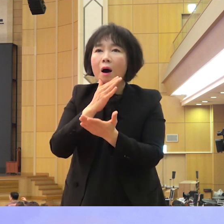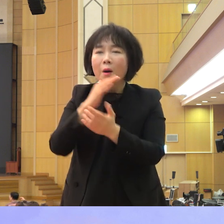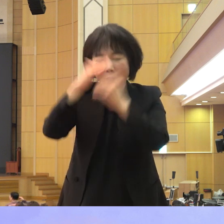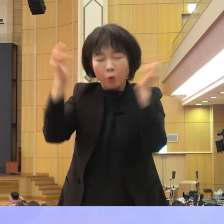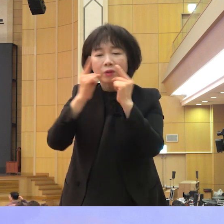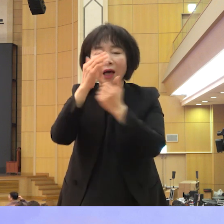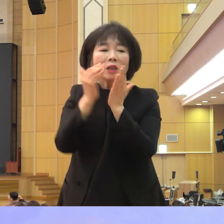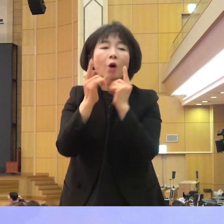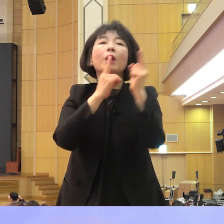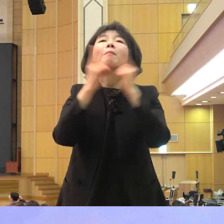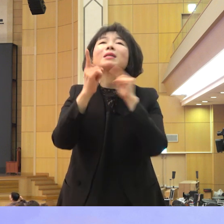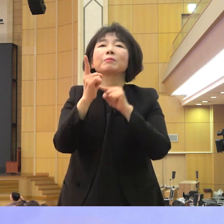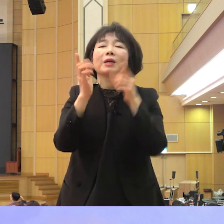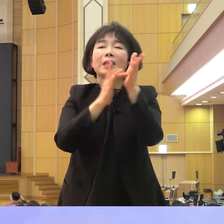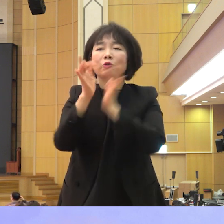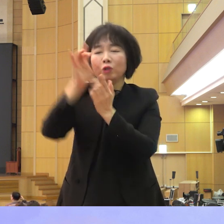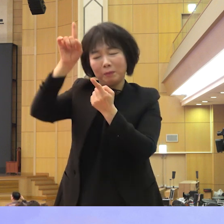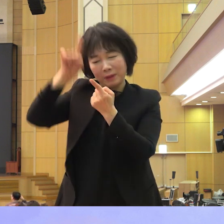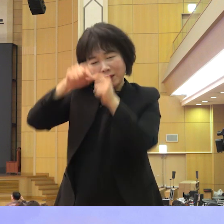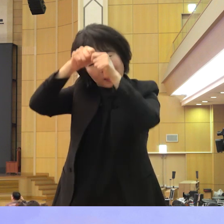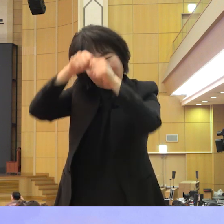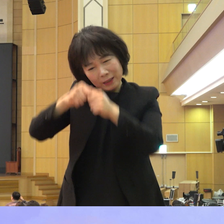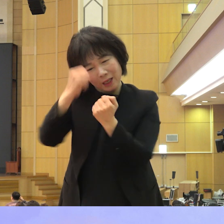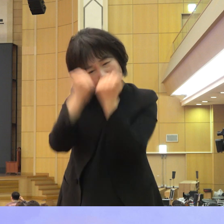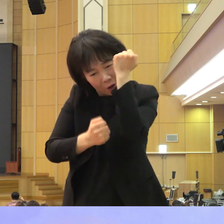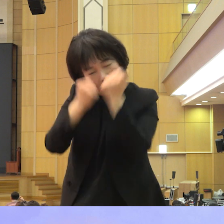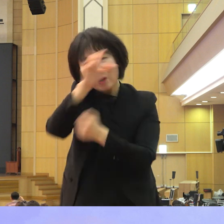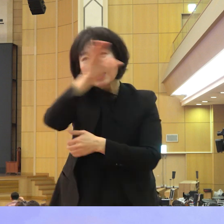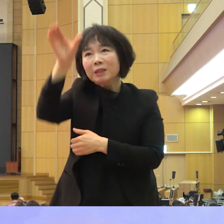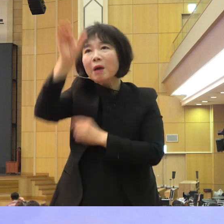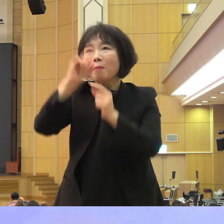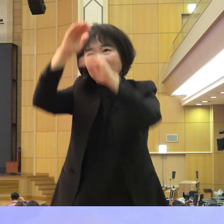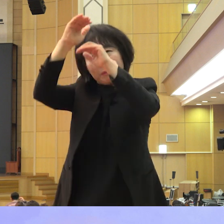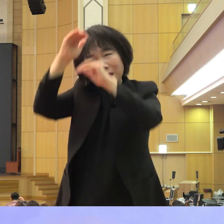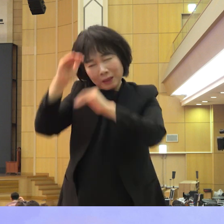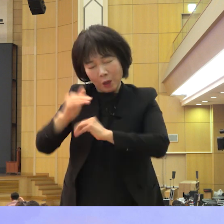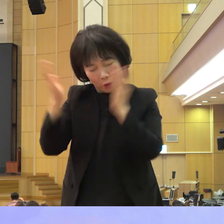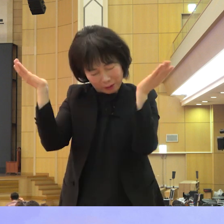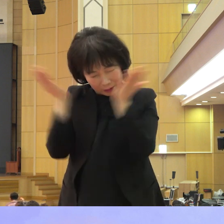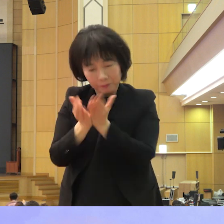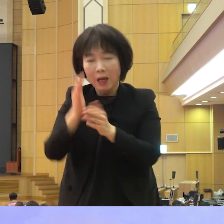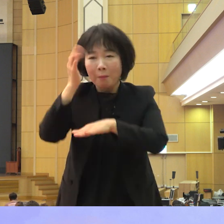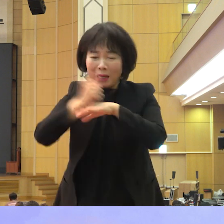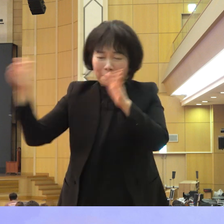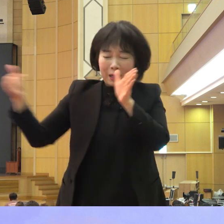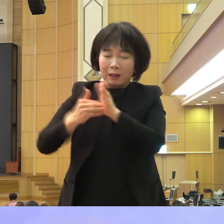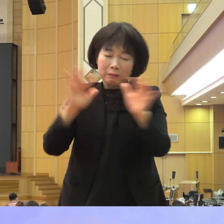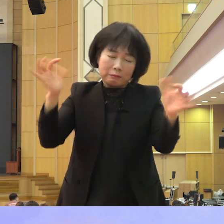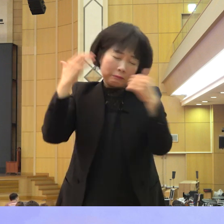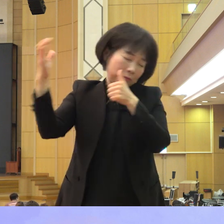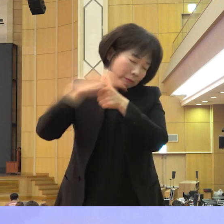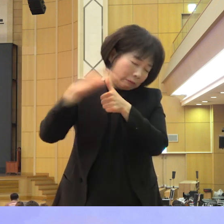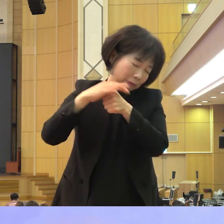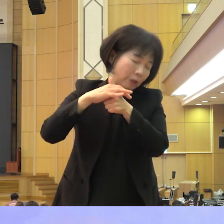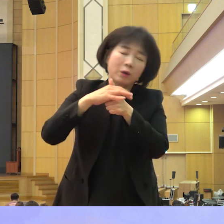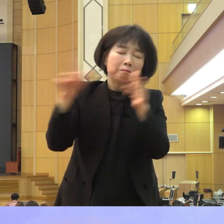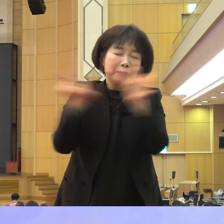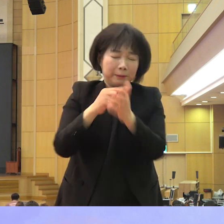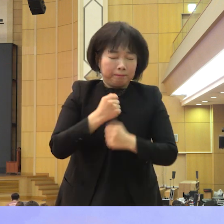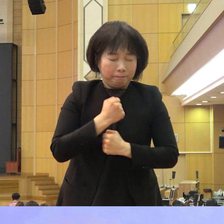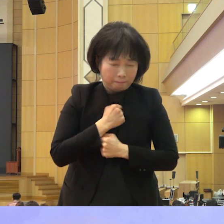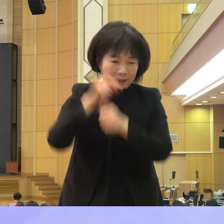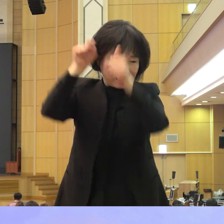말씀이든지 성경 말씀은 예수님에 대해서 말씀하는 것이고 십자가의 도에 대한 말씀을 하는 것이고 끝까지 환난에서도 믿음을 지키라고 하는